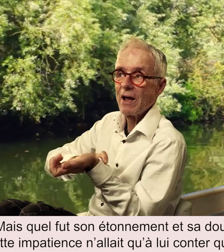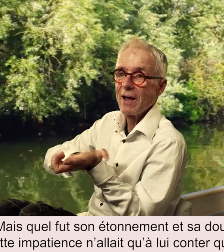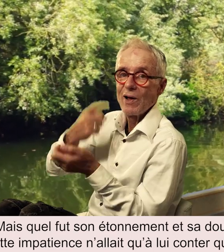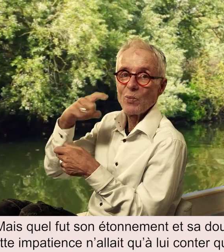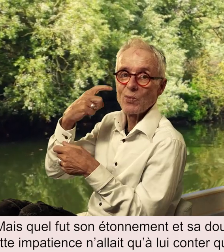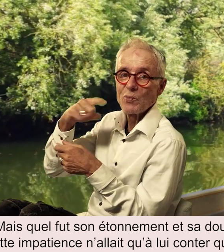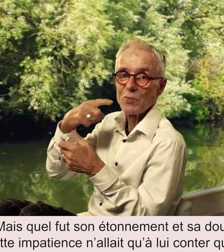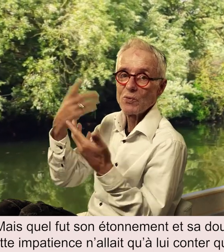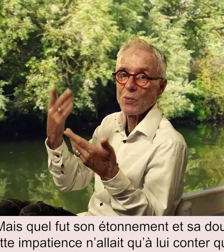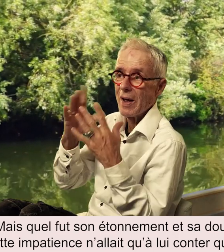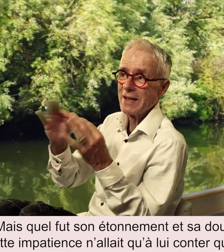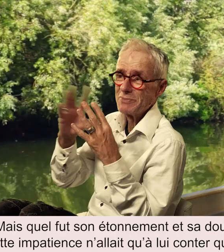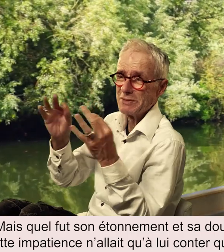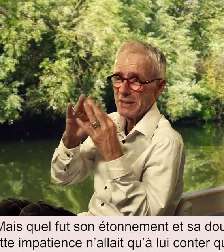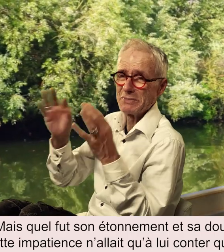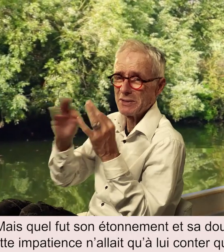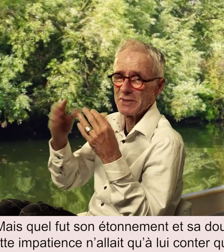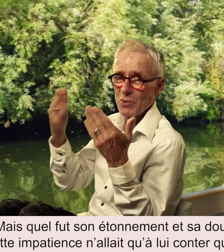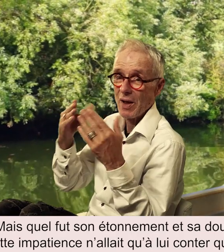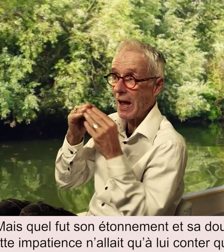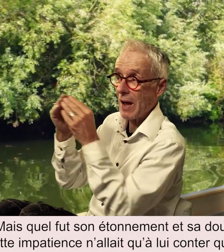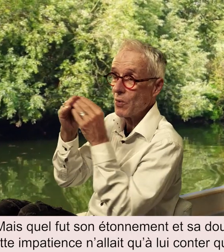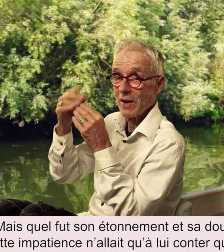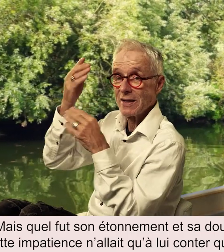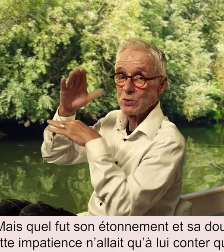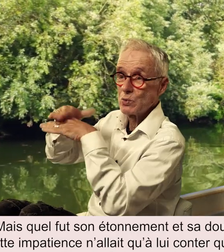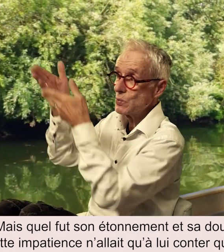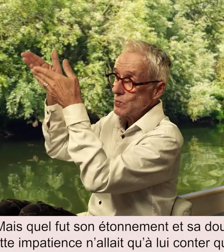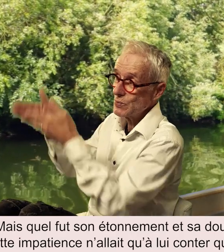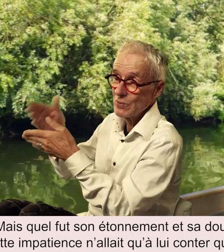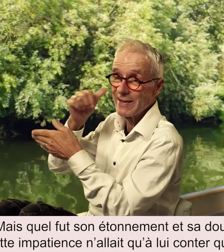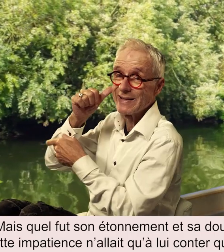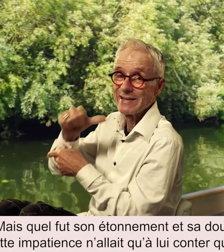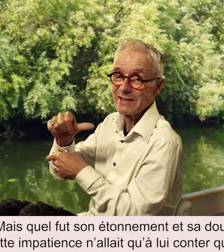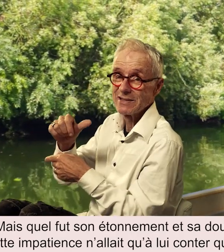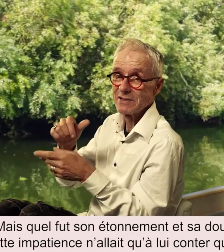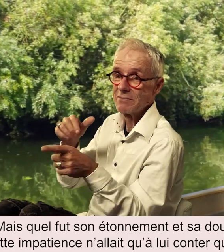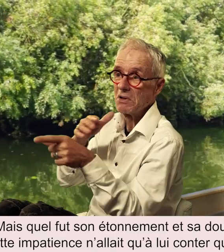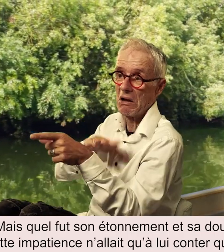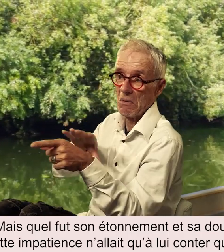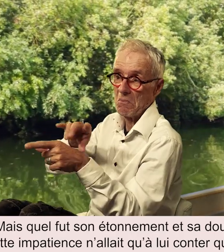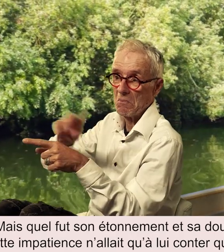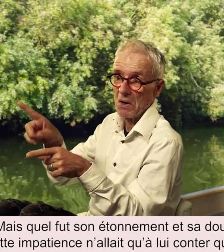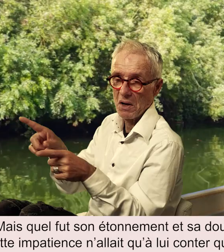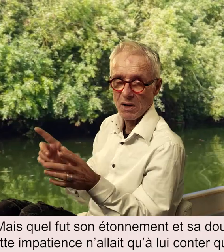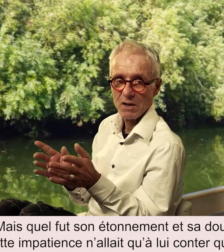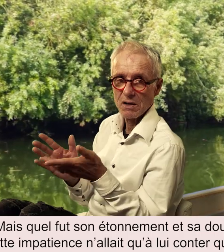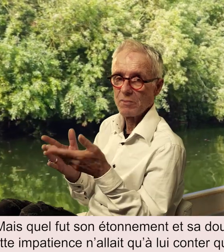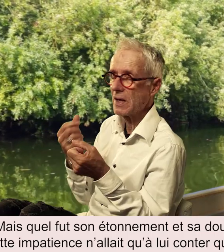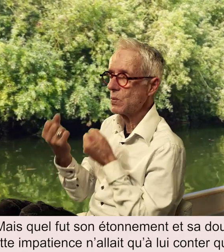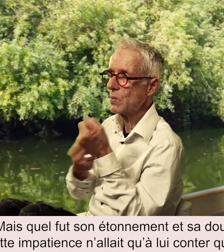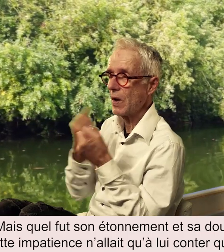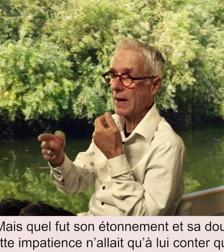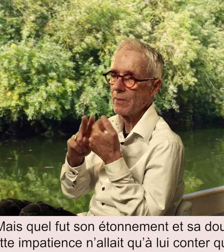n'allait qu'à lui conter qu'elle était passionnément aimée du duc de Guise et qu'elle ne l'aimait pas moins. Sa douleur ne lui permit